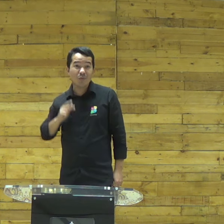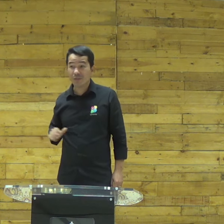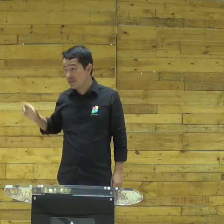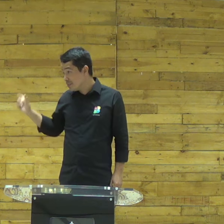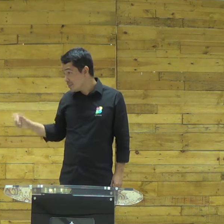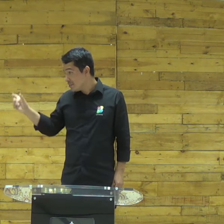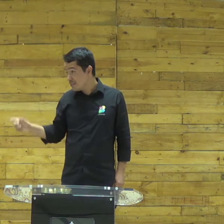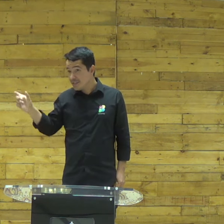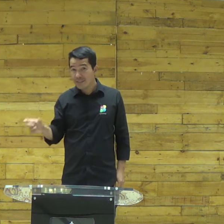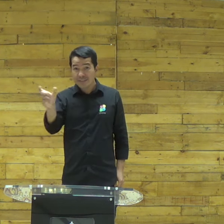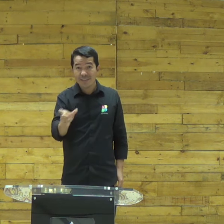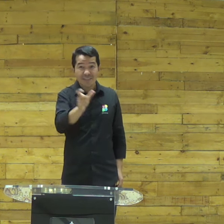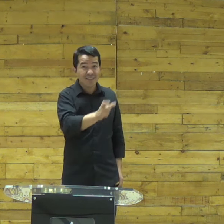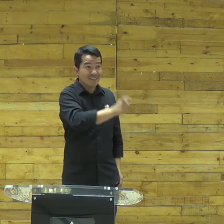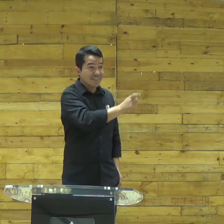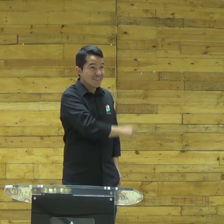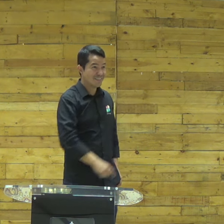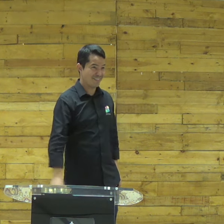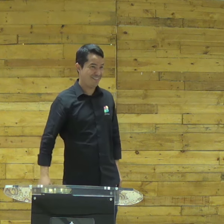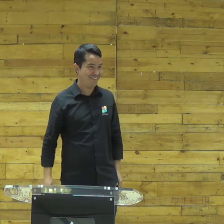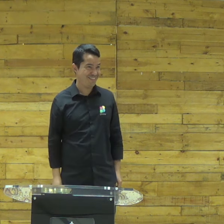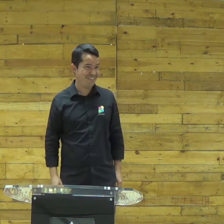pessoa outras pessoas